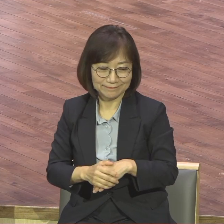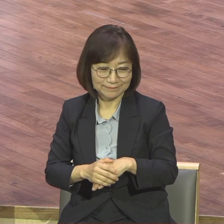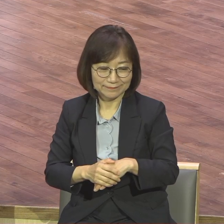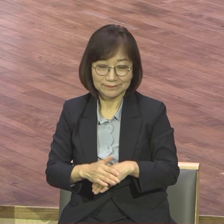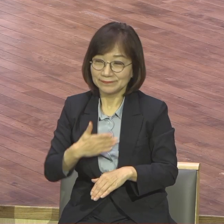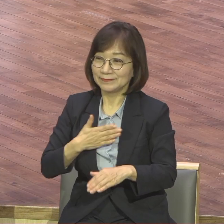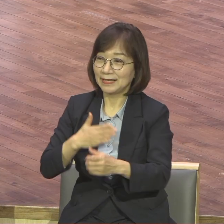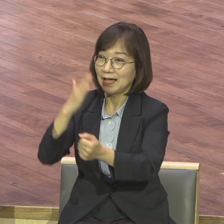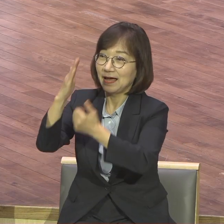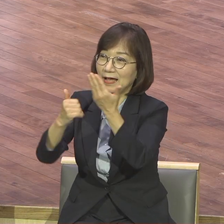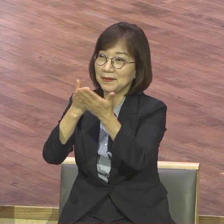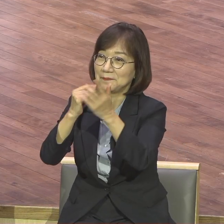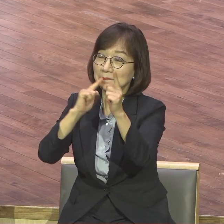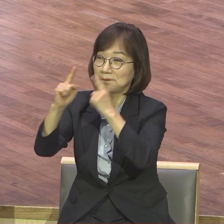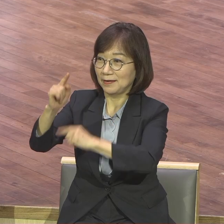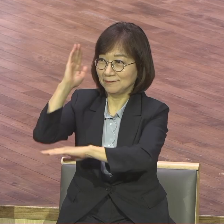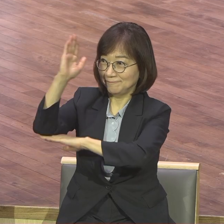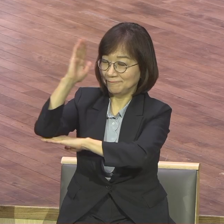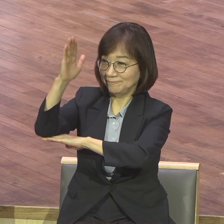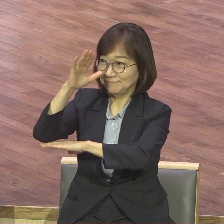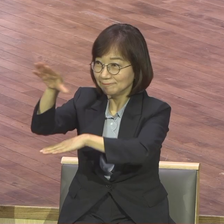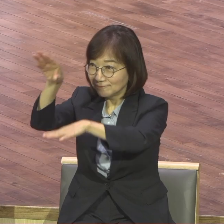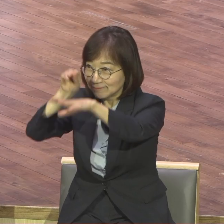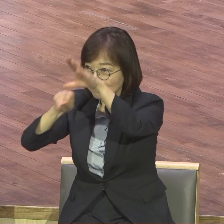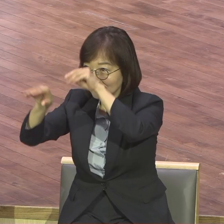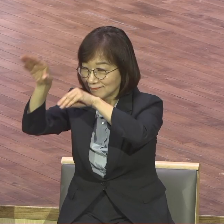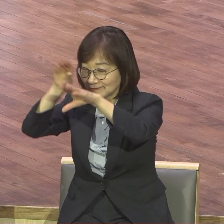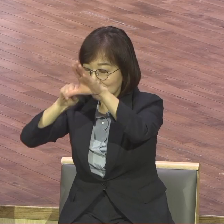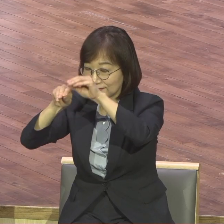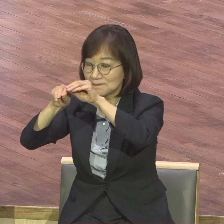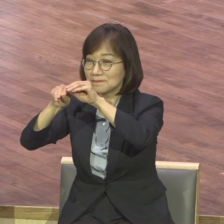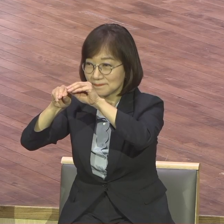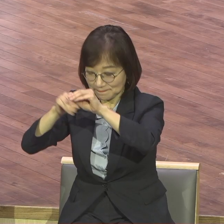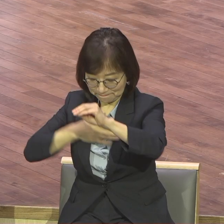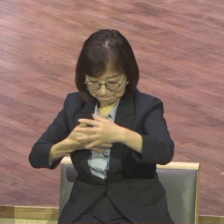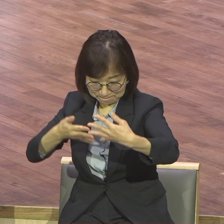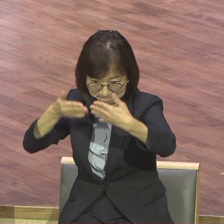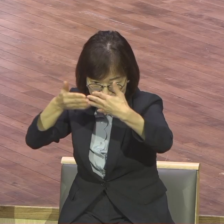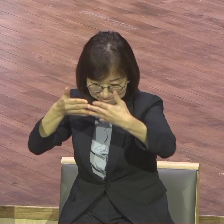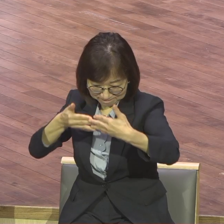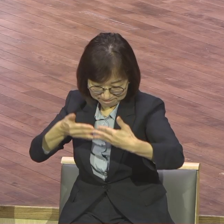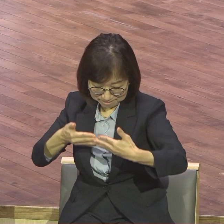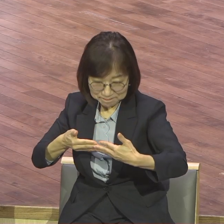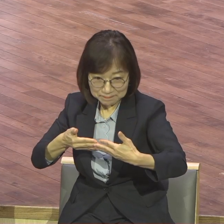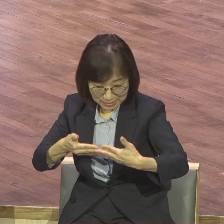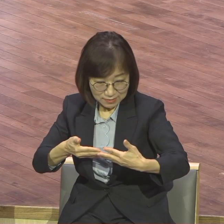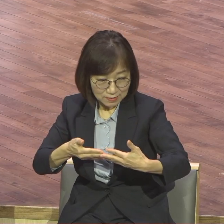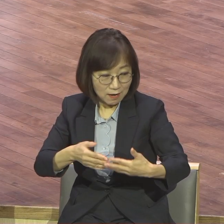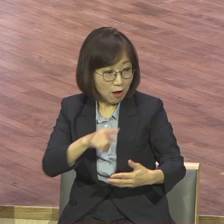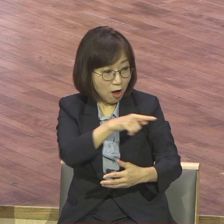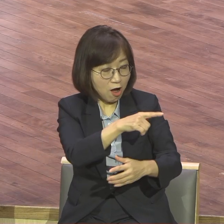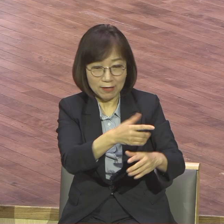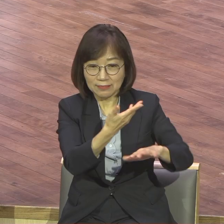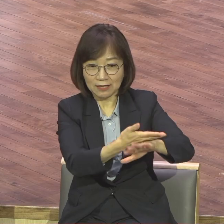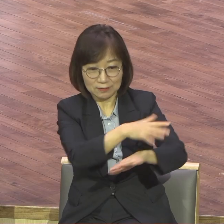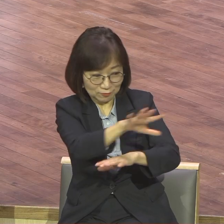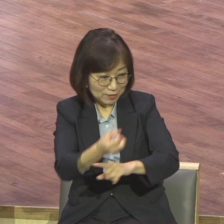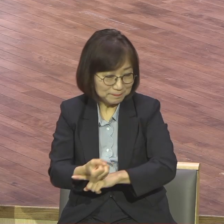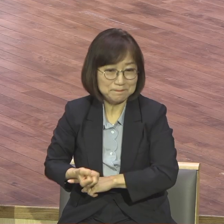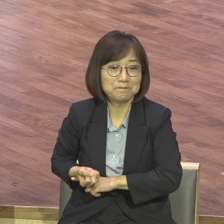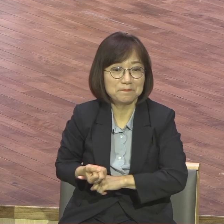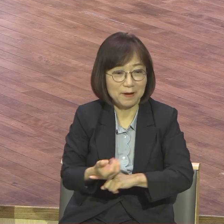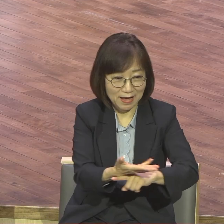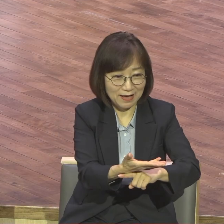내가 말씀을 들었으면 그 말씀을 나에게 적용하고 그 말씀을 삶 속에 체험하니까 이거